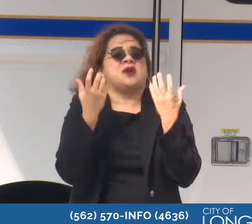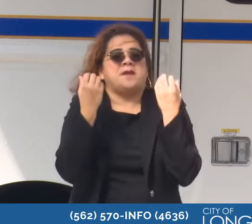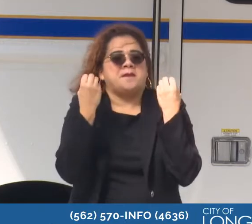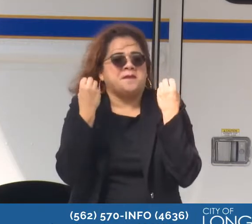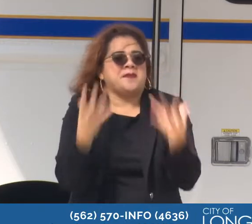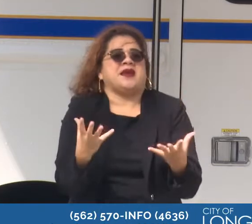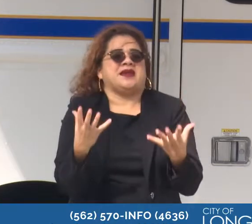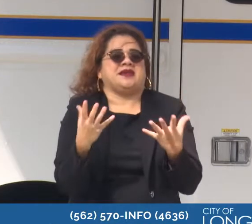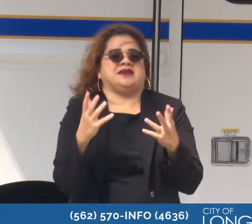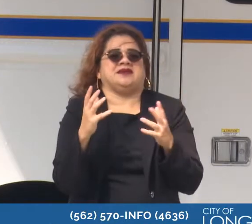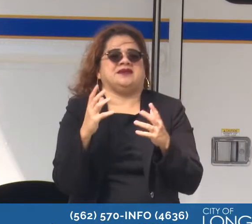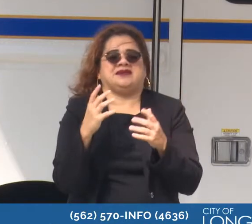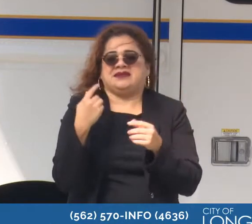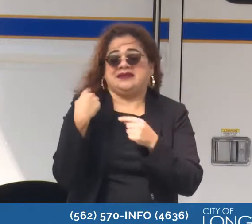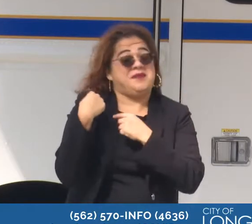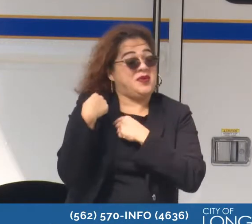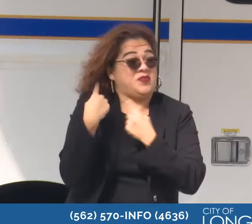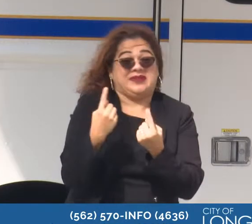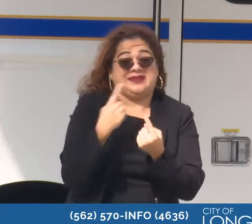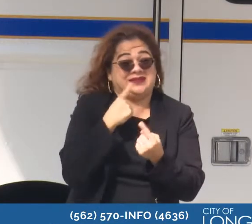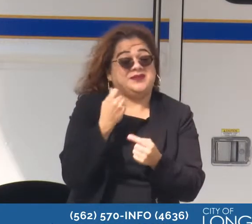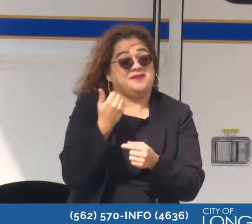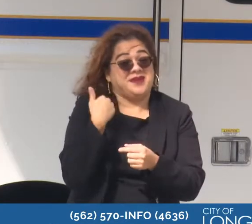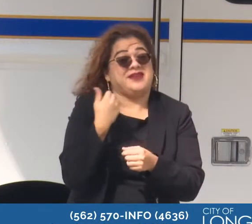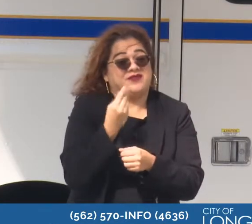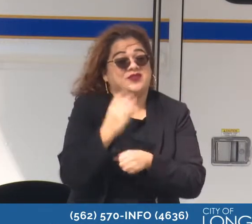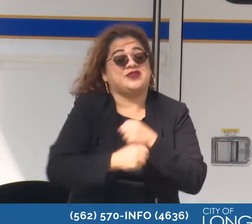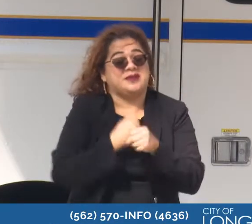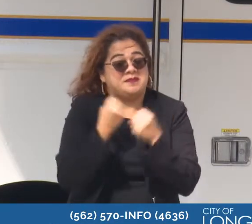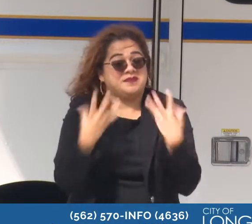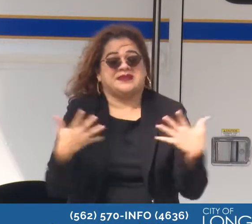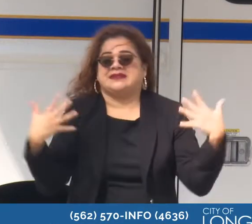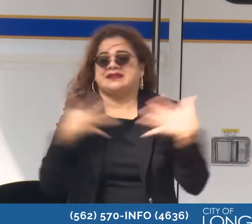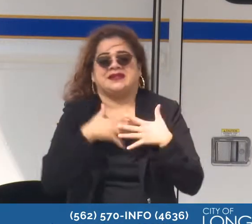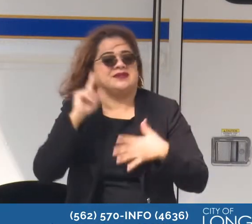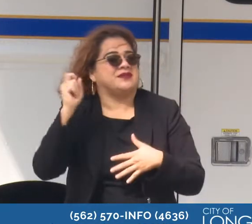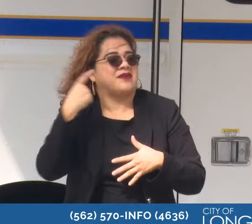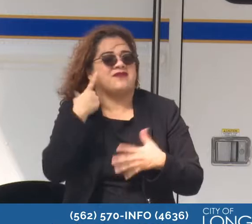al gobierno. Y también tienen en